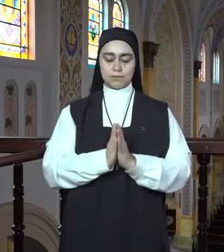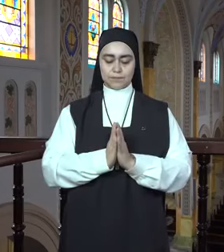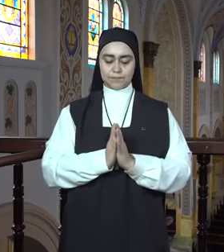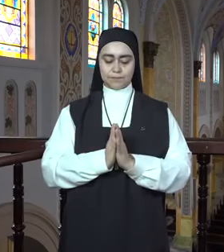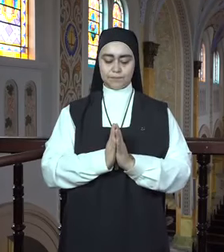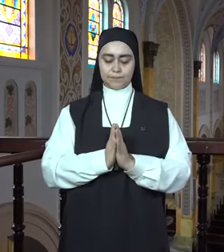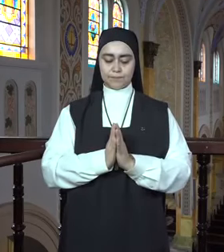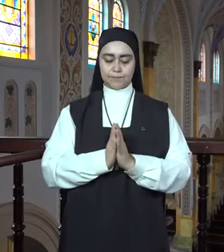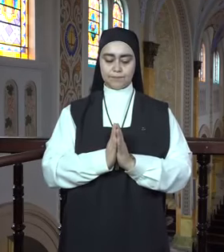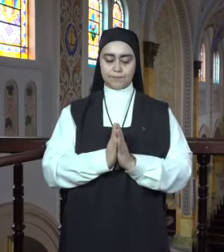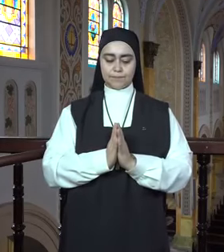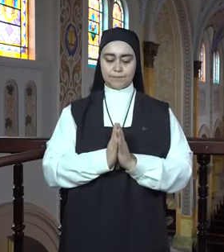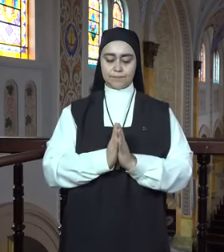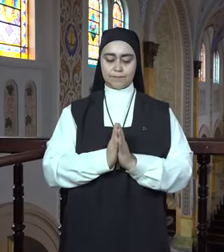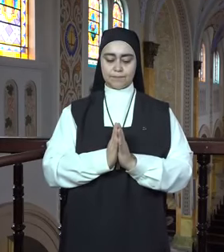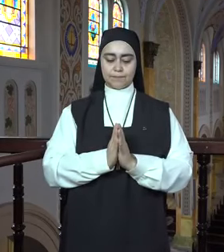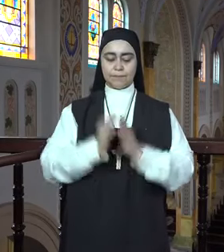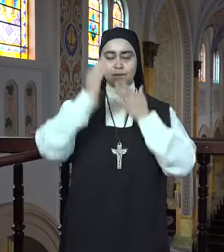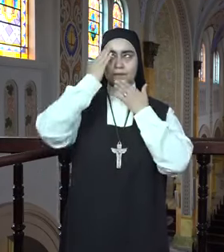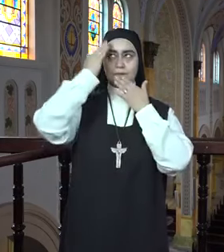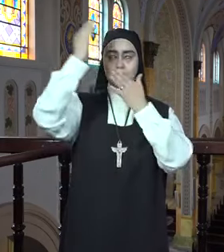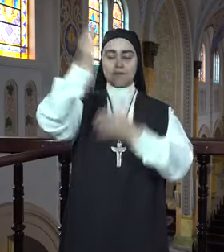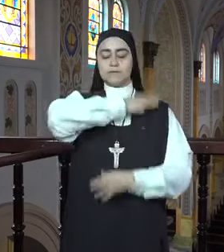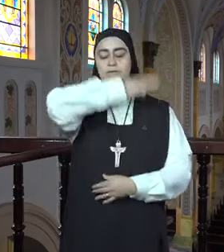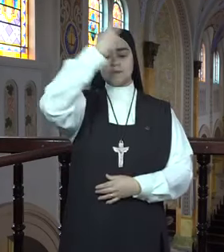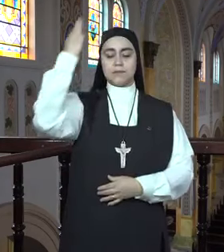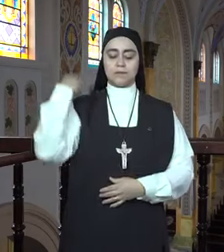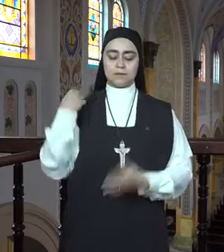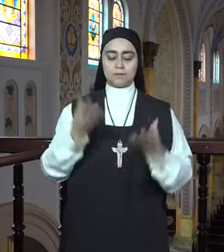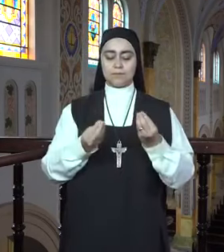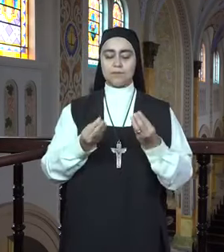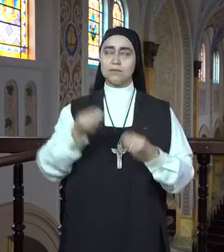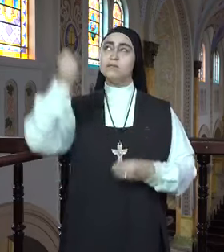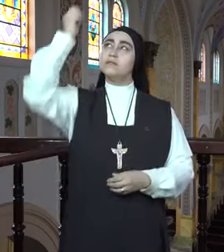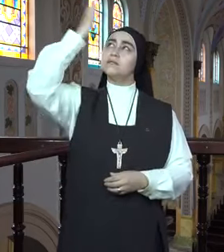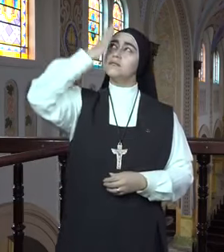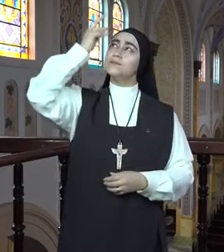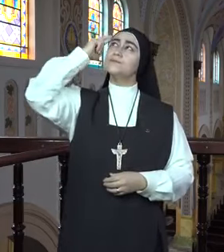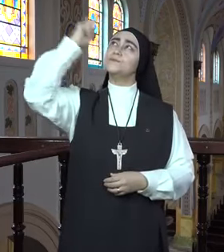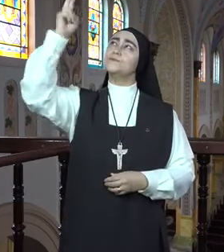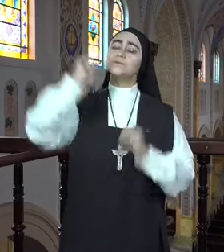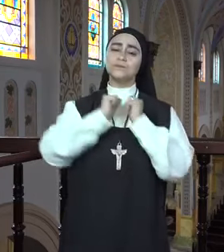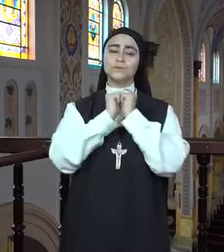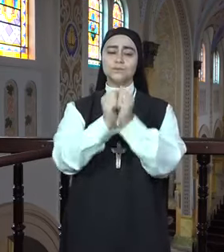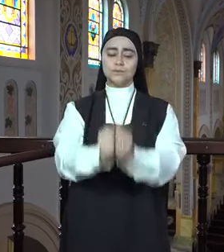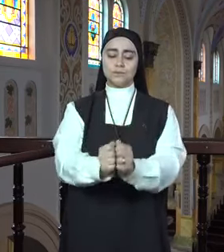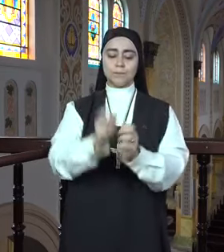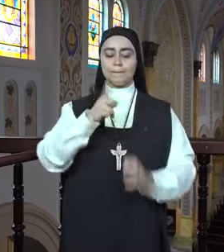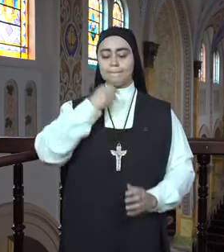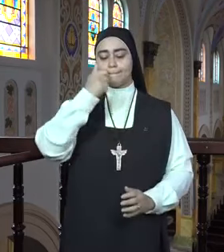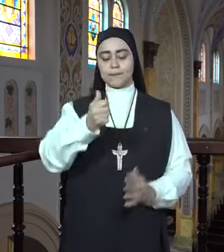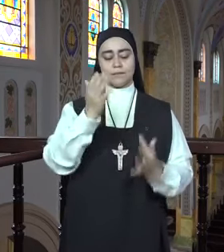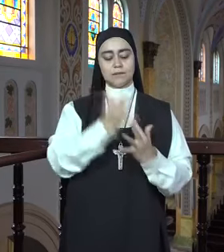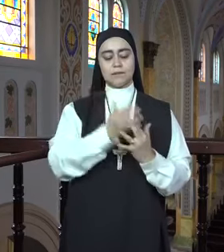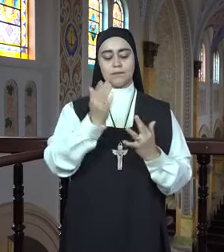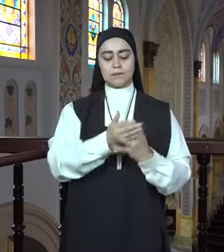Amém. Ave Maria, cheia de graça, o Senhor é convosco. Bendita sois vós